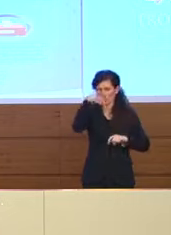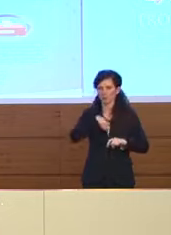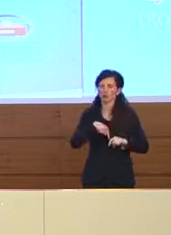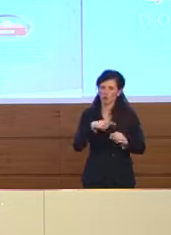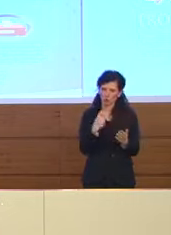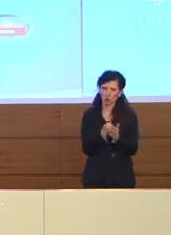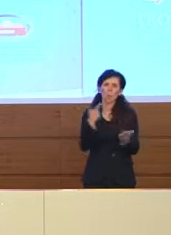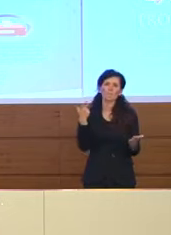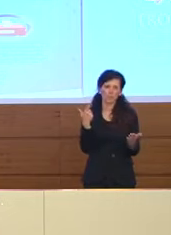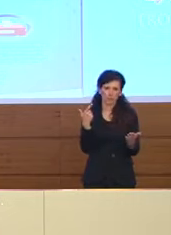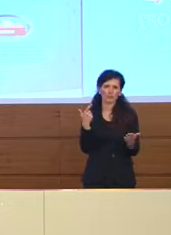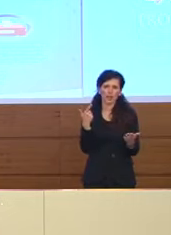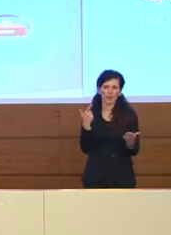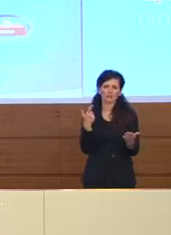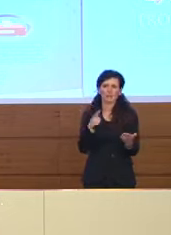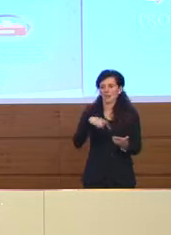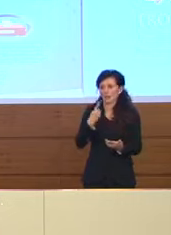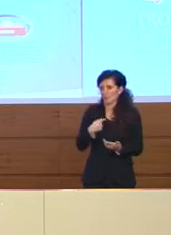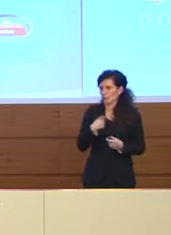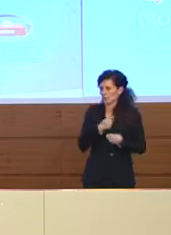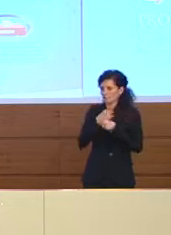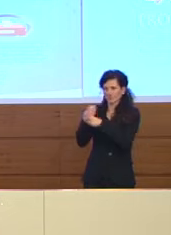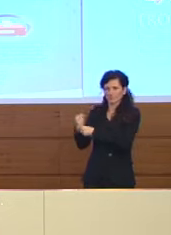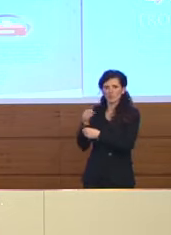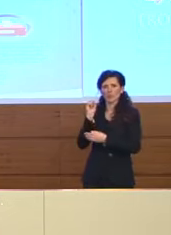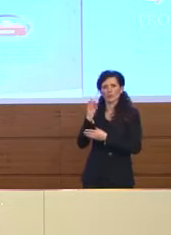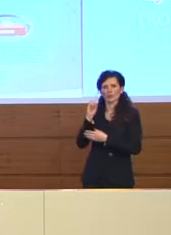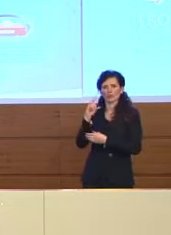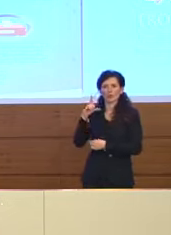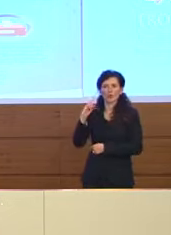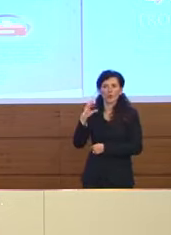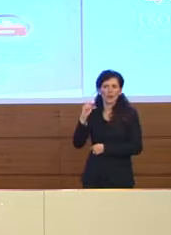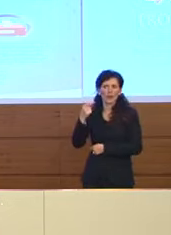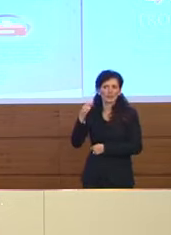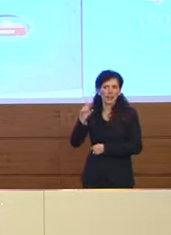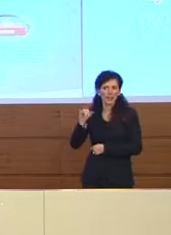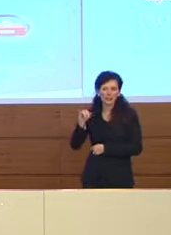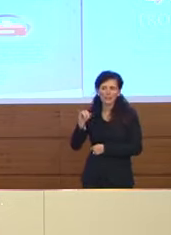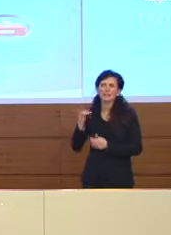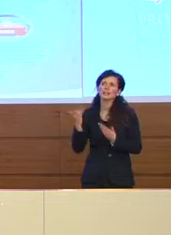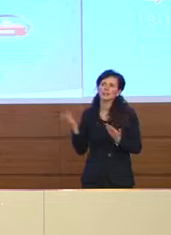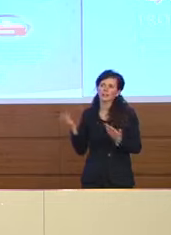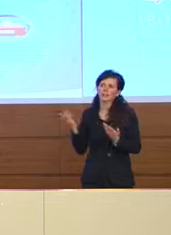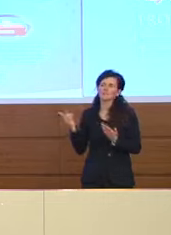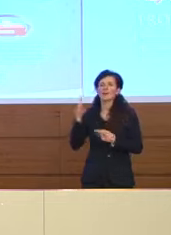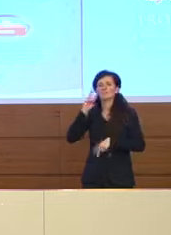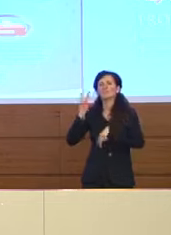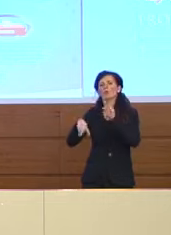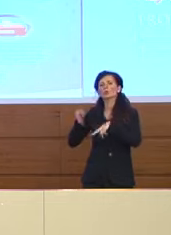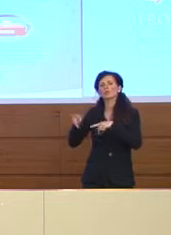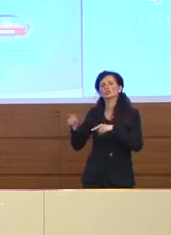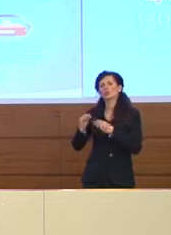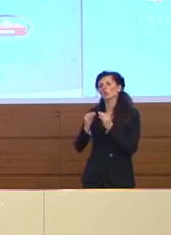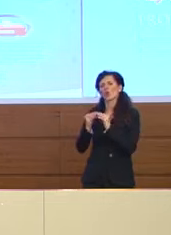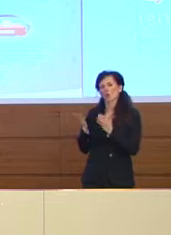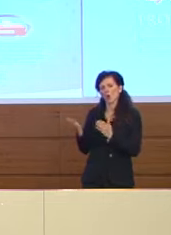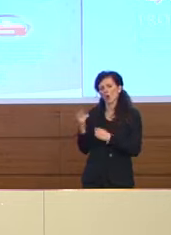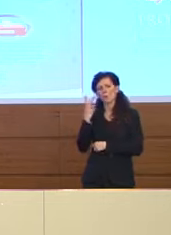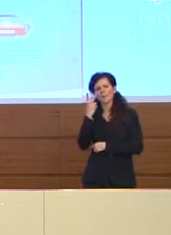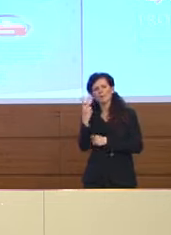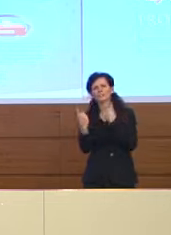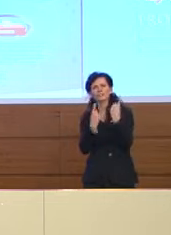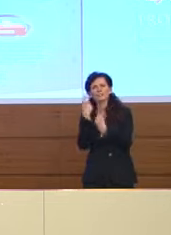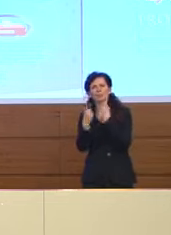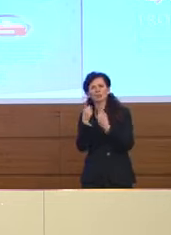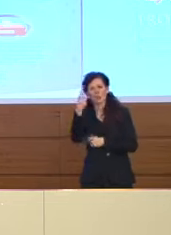al professore per dire come loro hanno valutato anche questi impatti questi